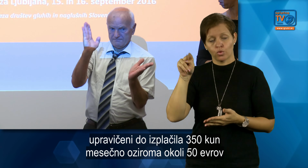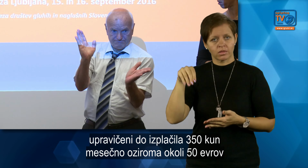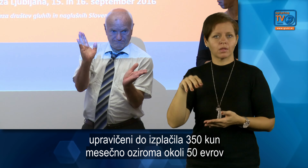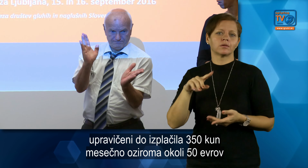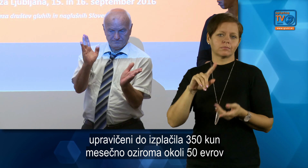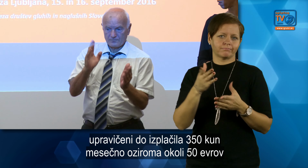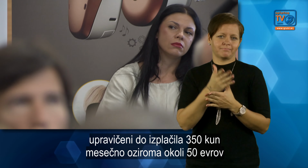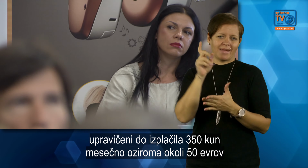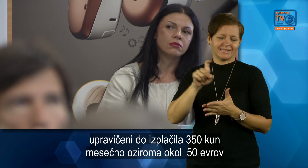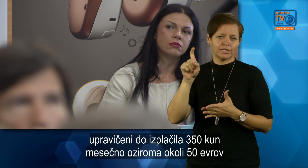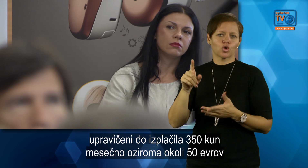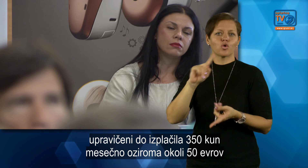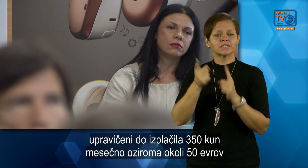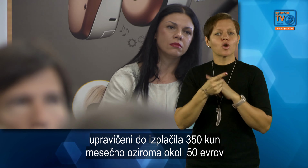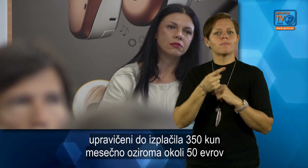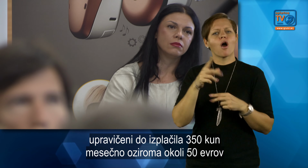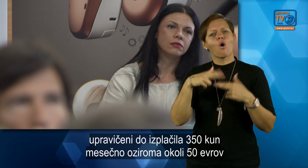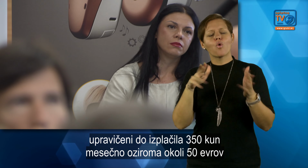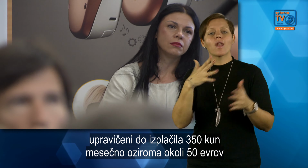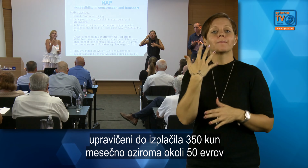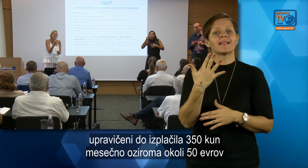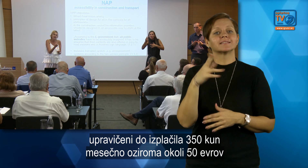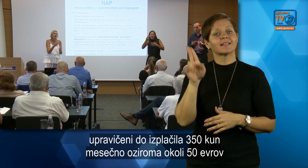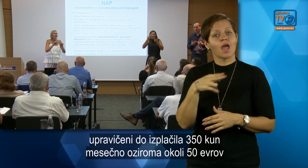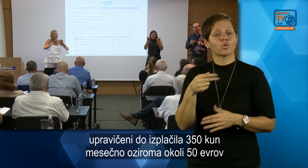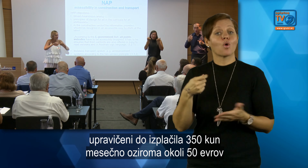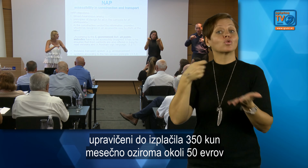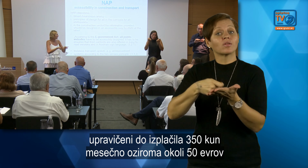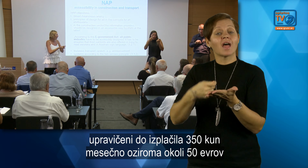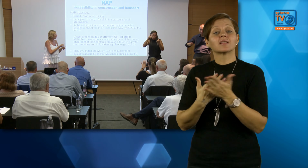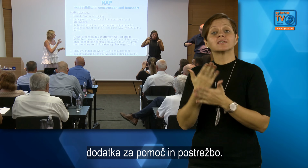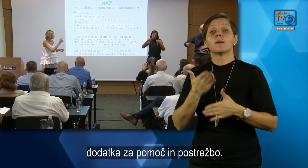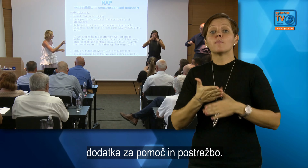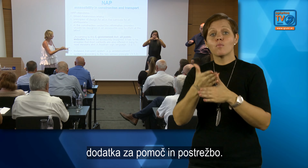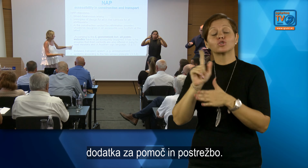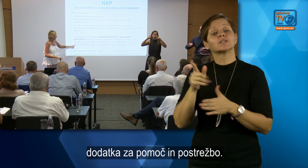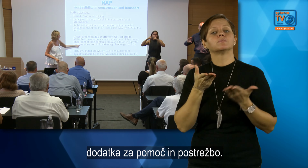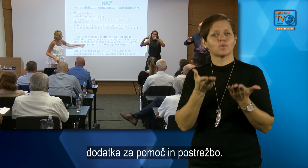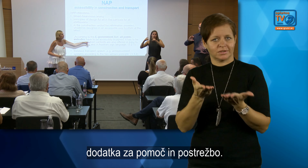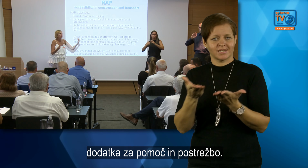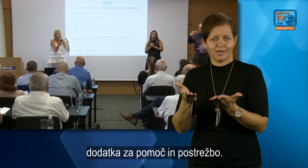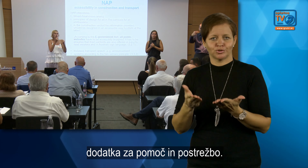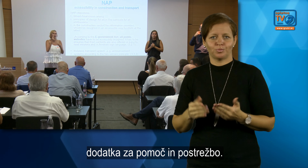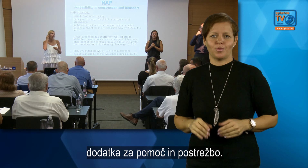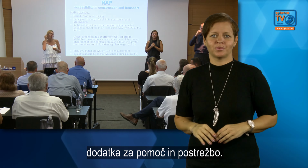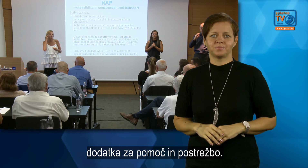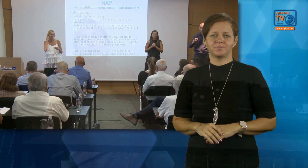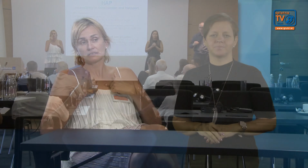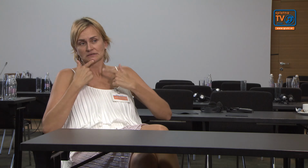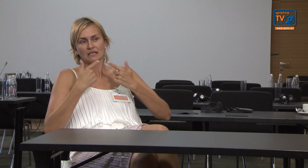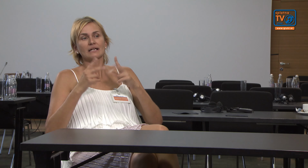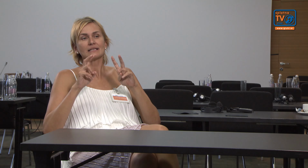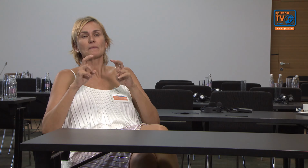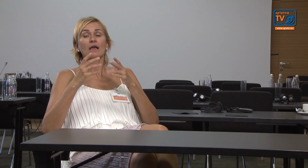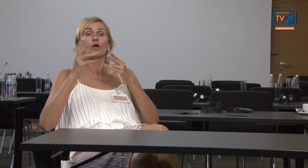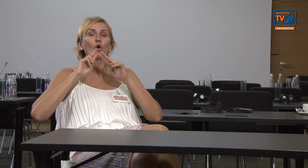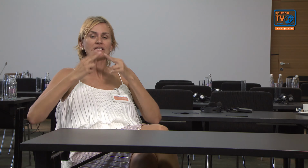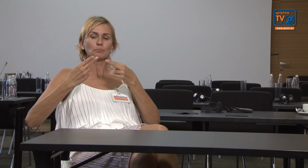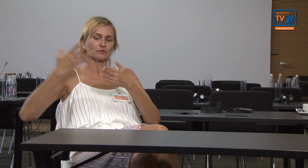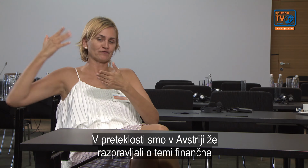350 kun mesečno oziroma okoli 50 evrov dodatka za pomoč in postrežbo.